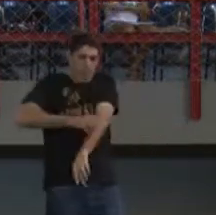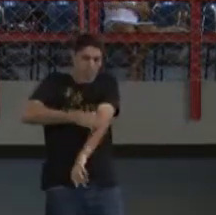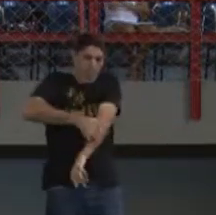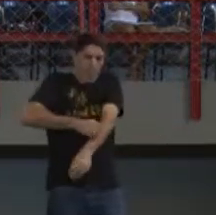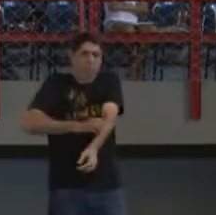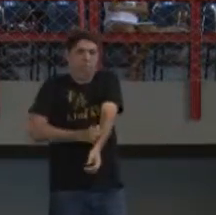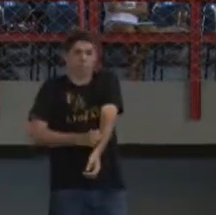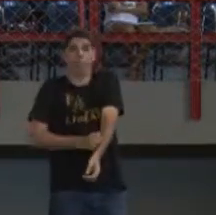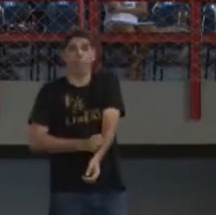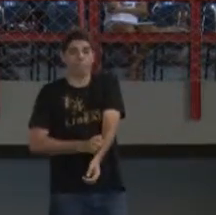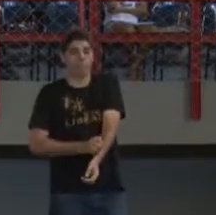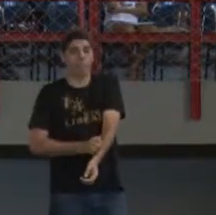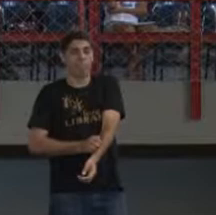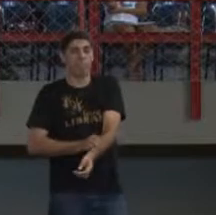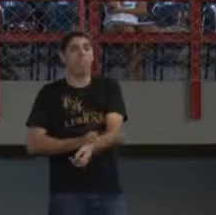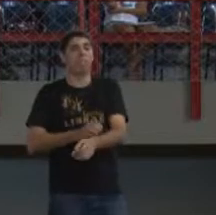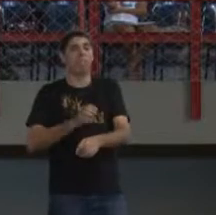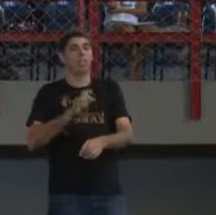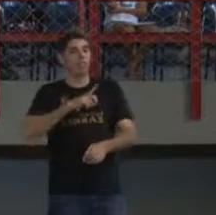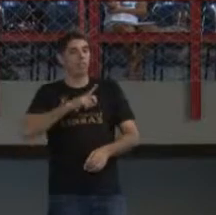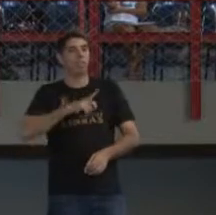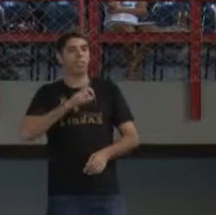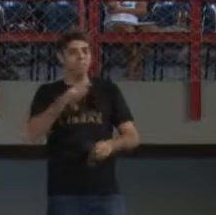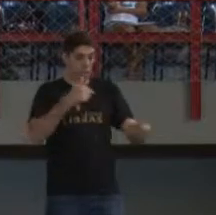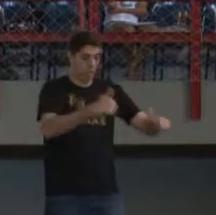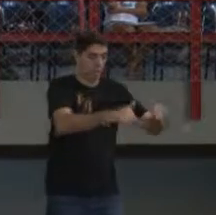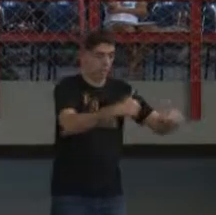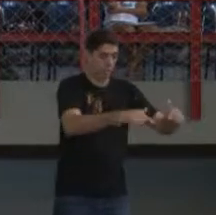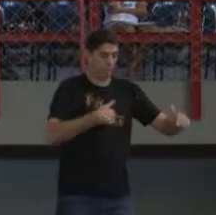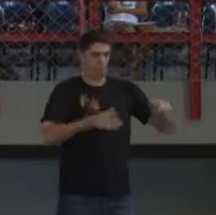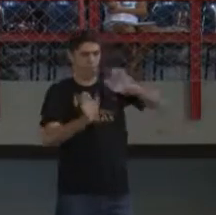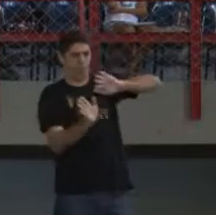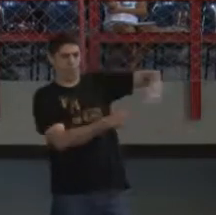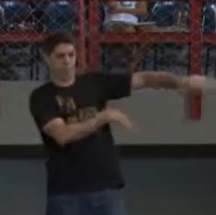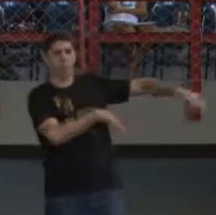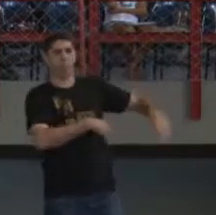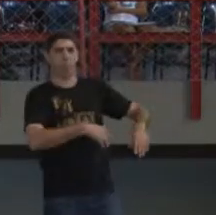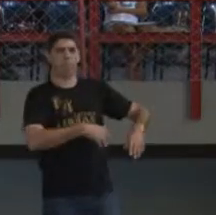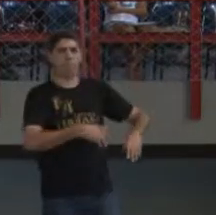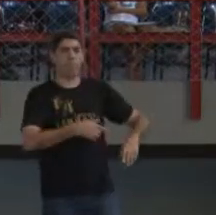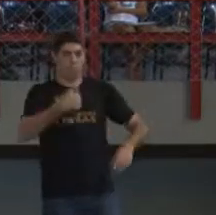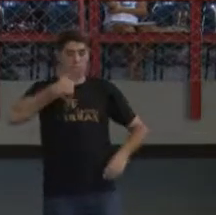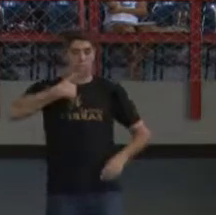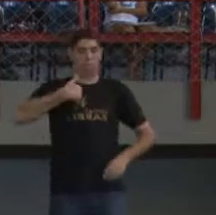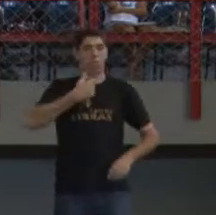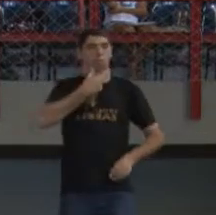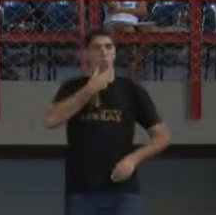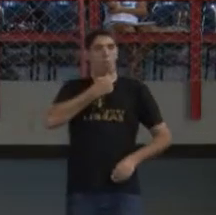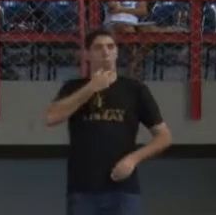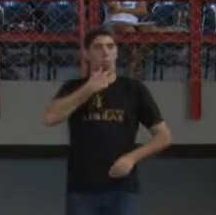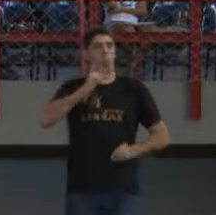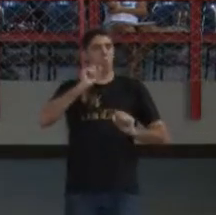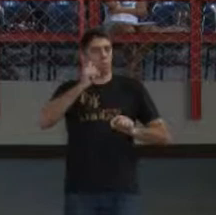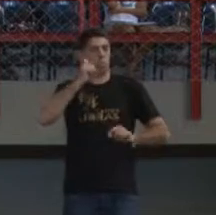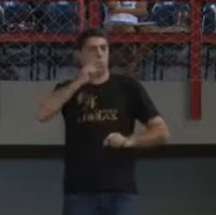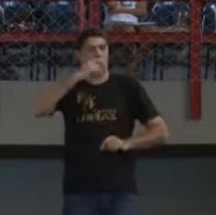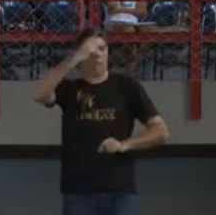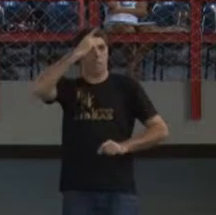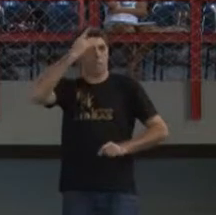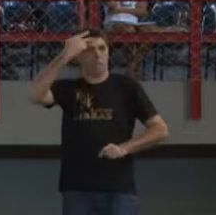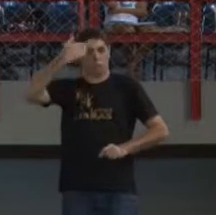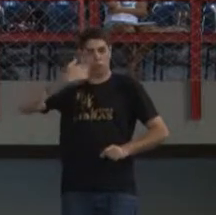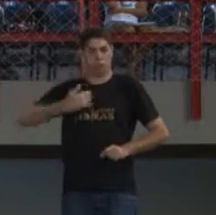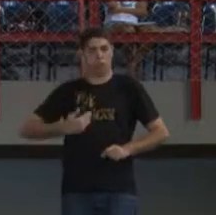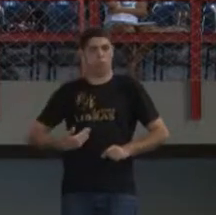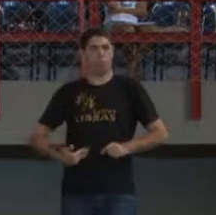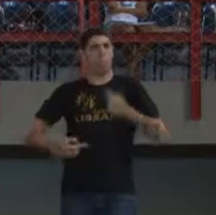Ele não trabalha. Eles diziam o seguinte: o homem é um animal político. Aí o pobre, eu posso falar: o homem, você não é